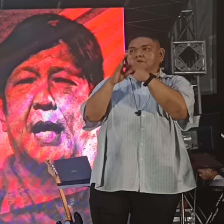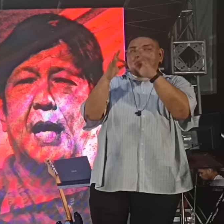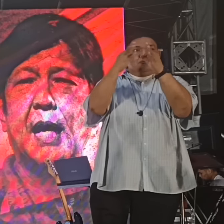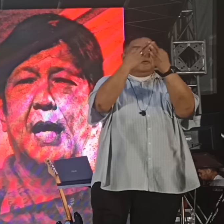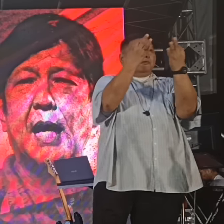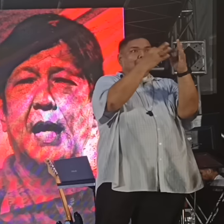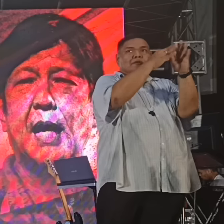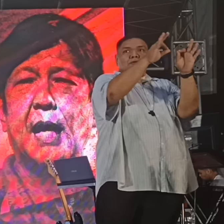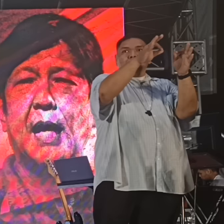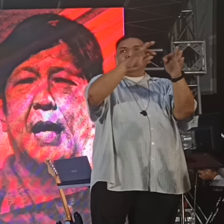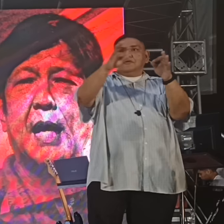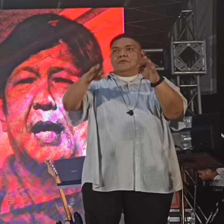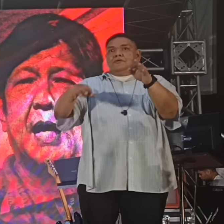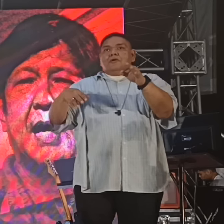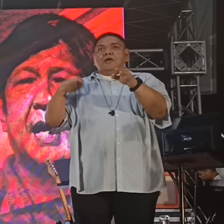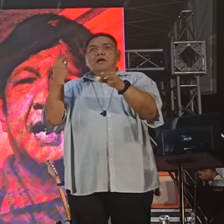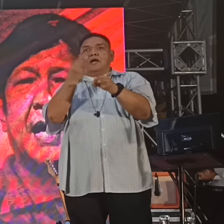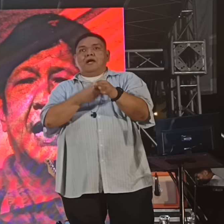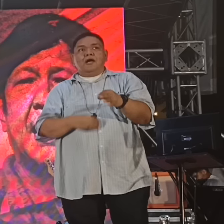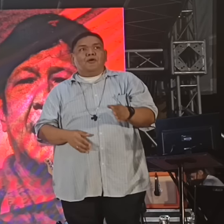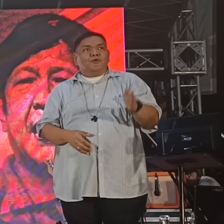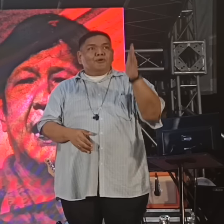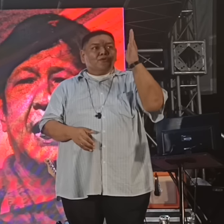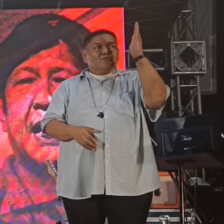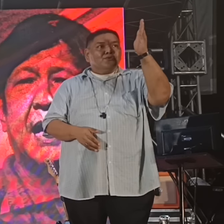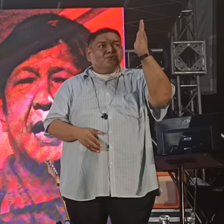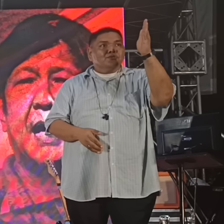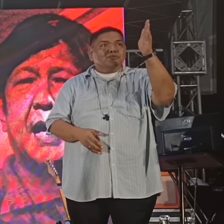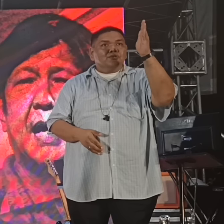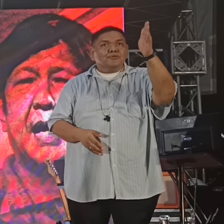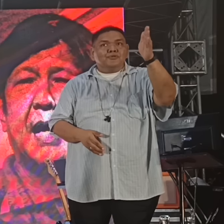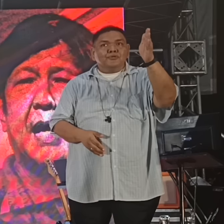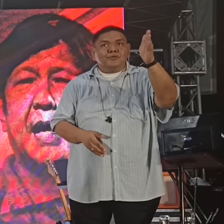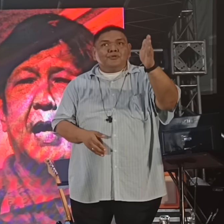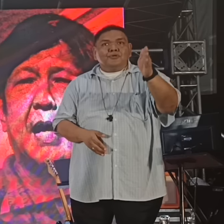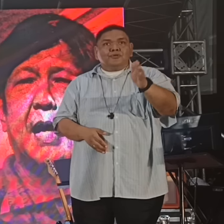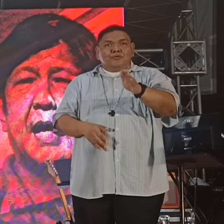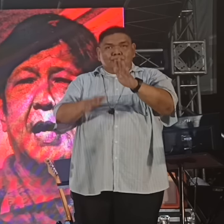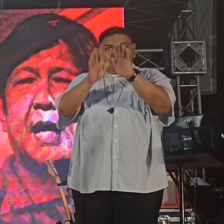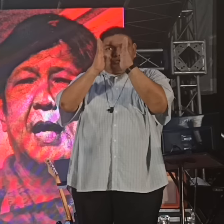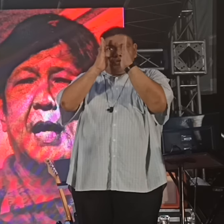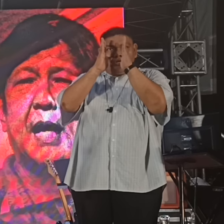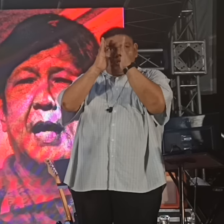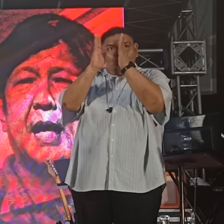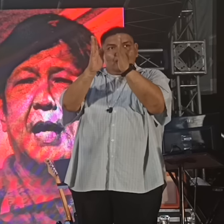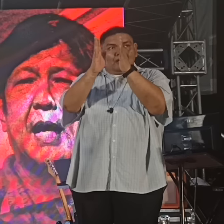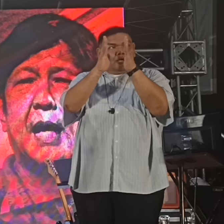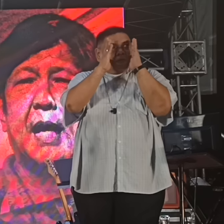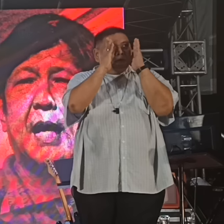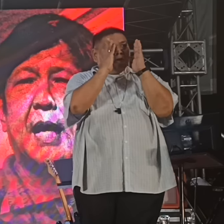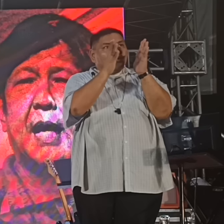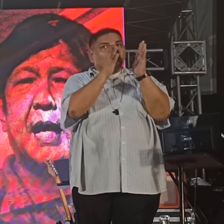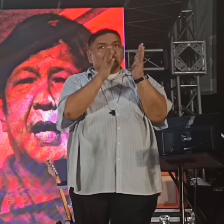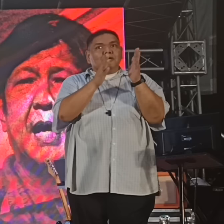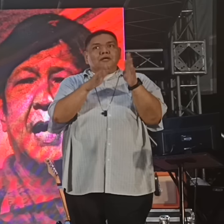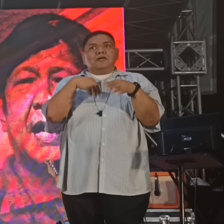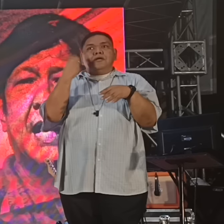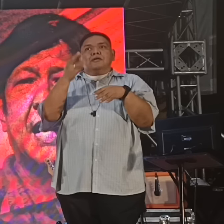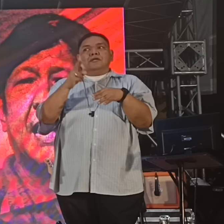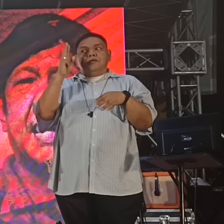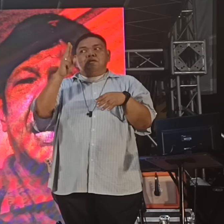Amo. Inabukasan ng ating mga anak ang nakasilalay. Ha? This is